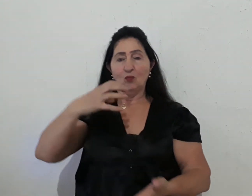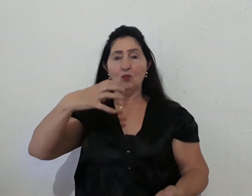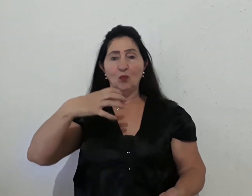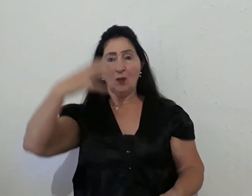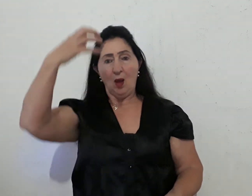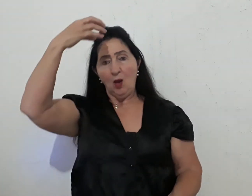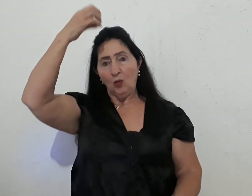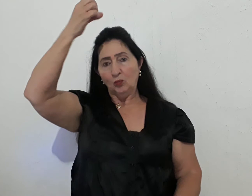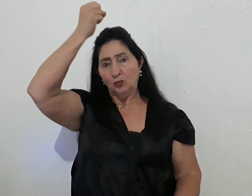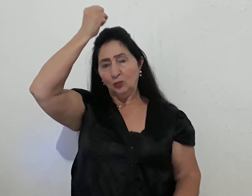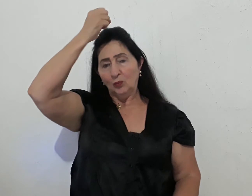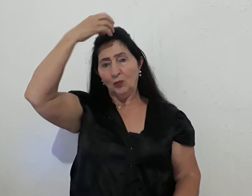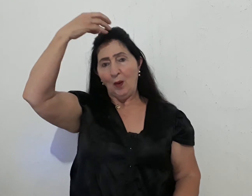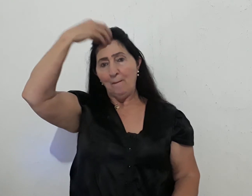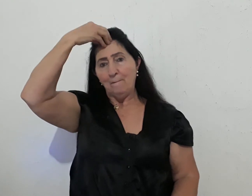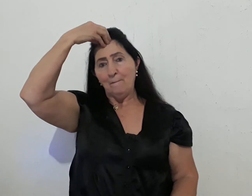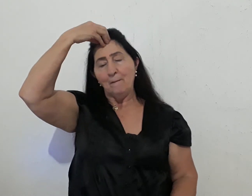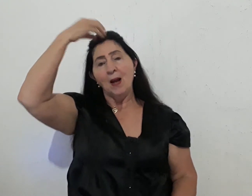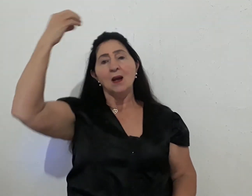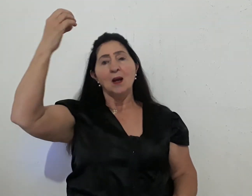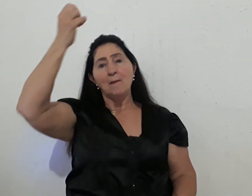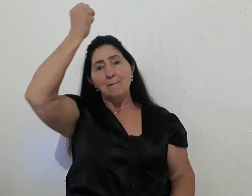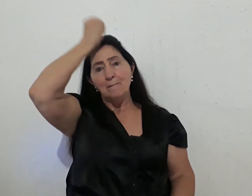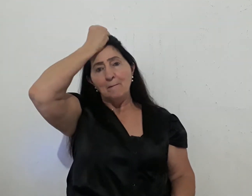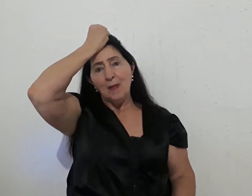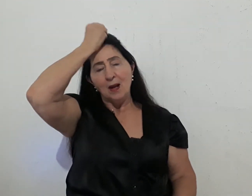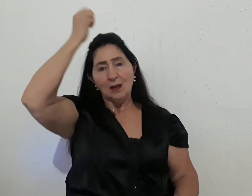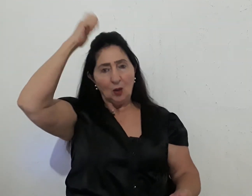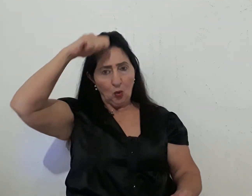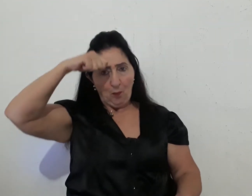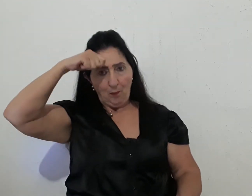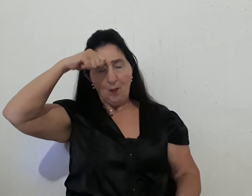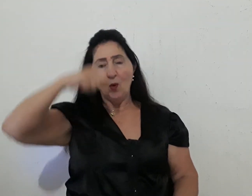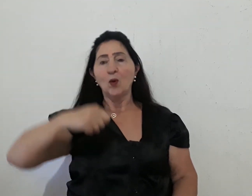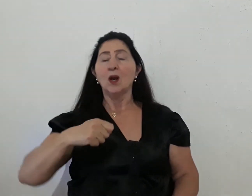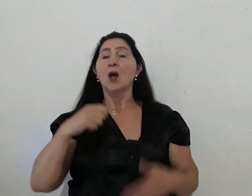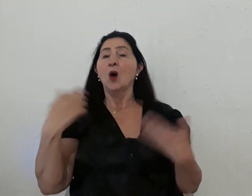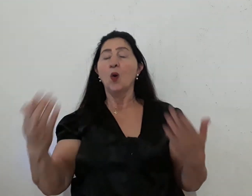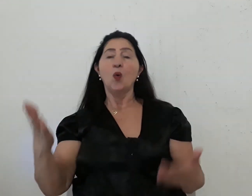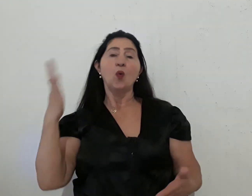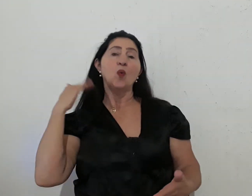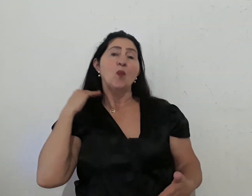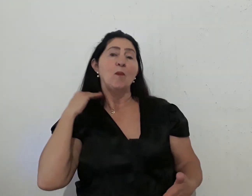boné, uma sigla escrita na porta de um banco.